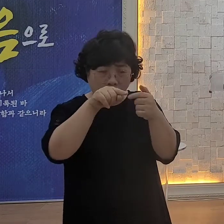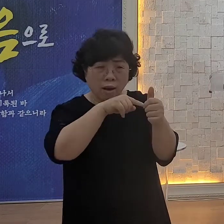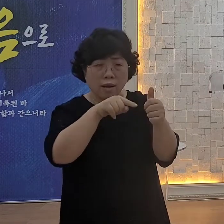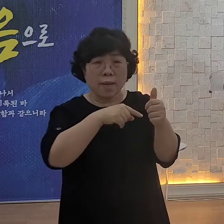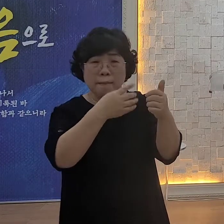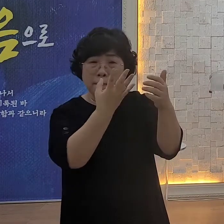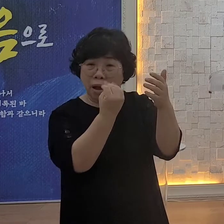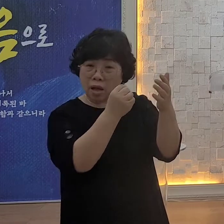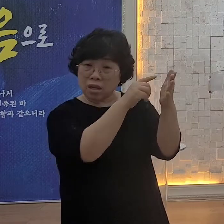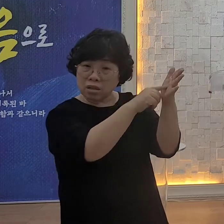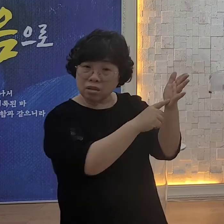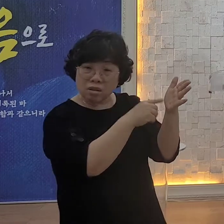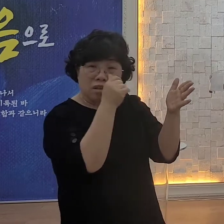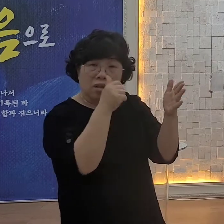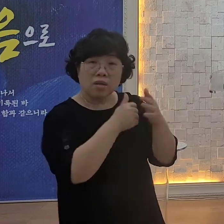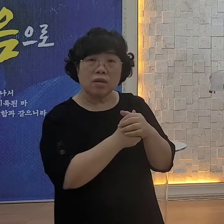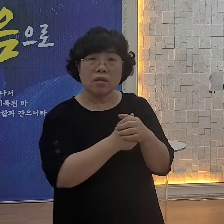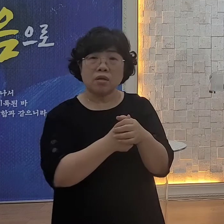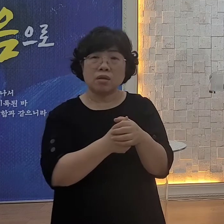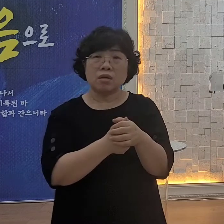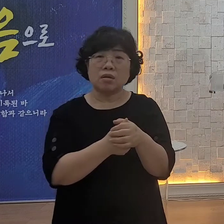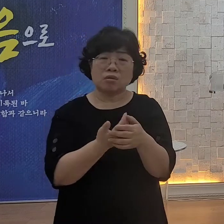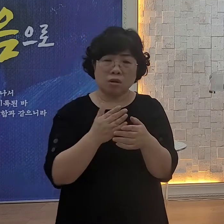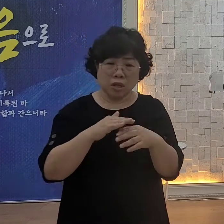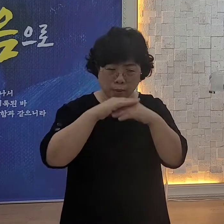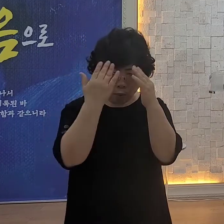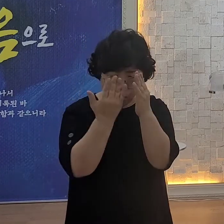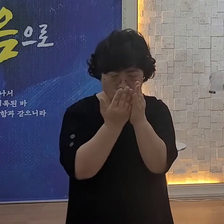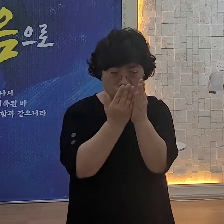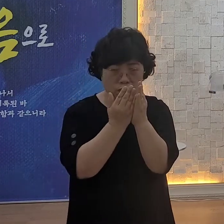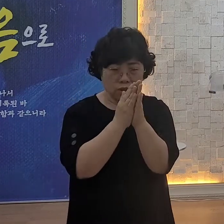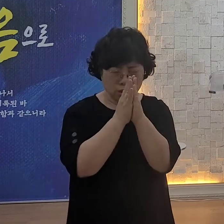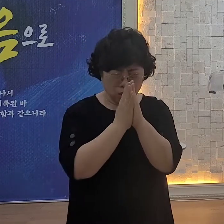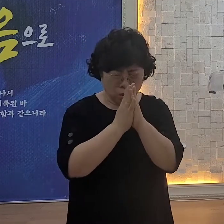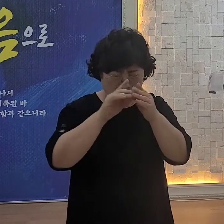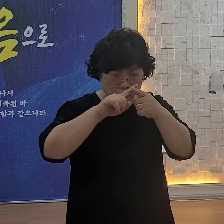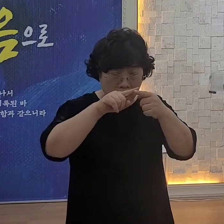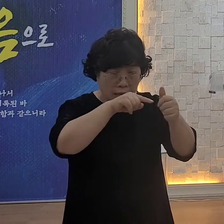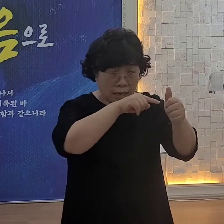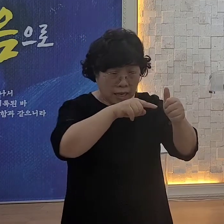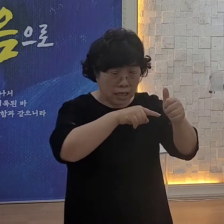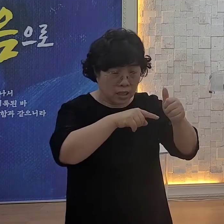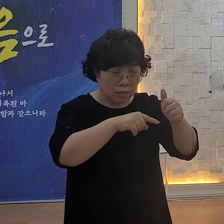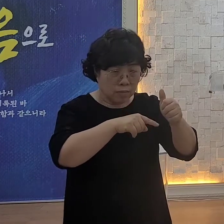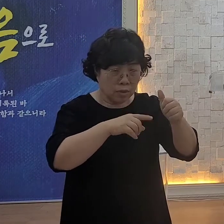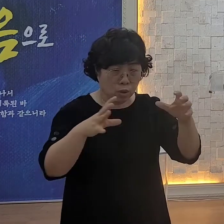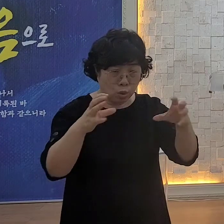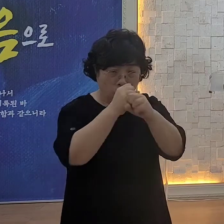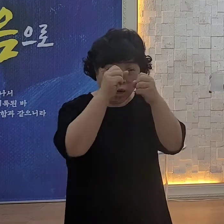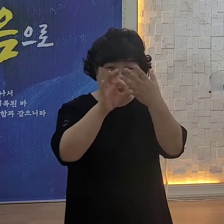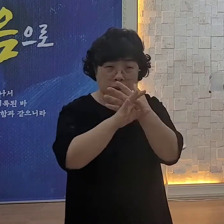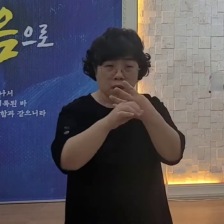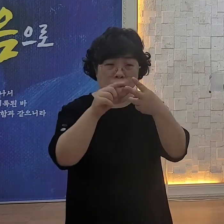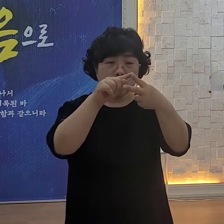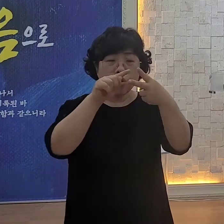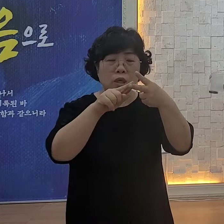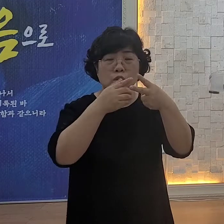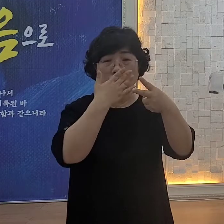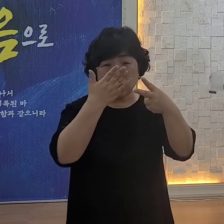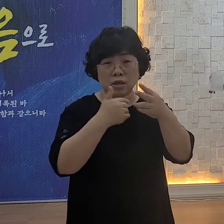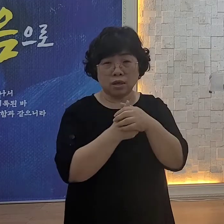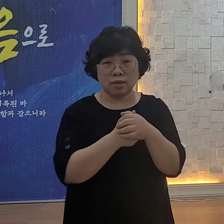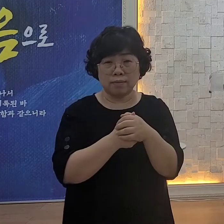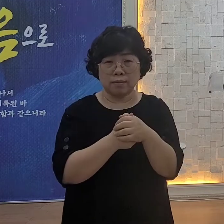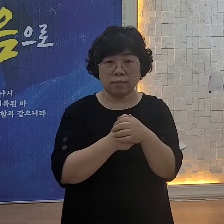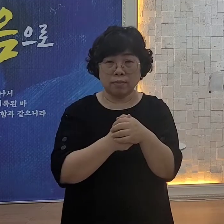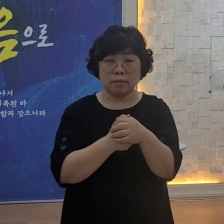많습니다. 그런데 그 모든 기도의 가르침을 요약하면 딱 두 가지가 돼요. 오늘 그 두 가지. 우리가 하나님